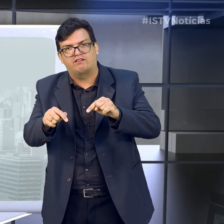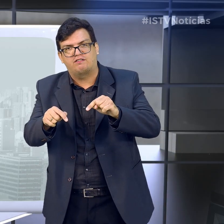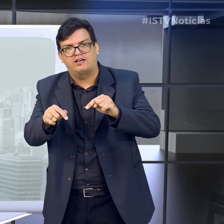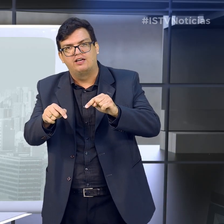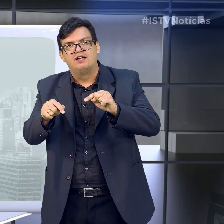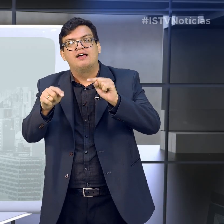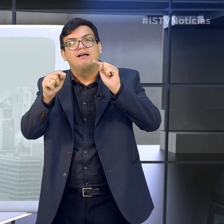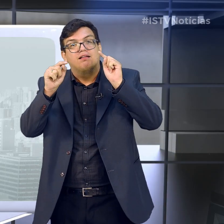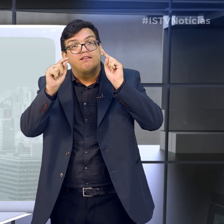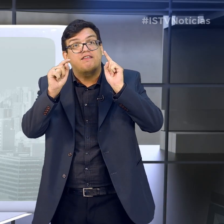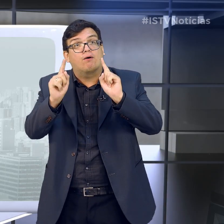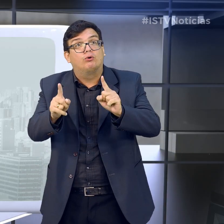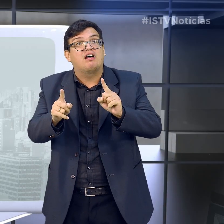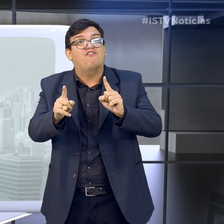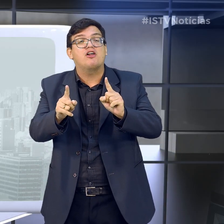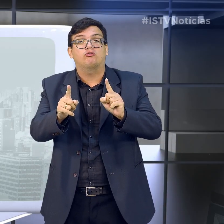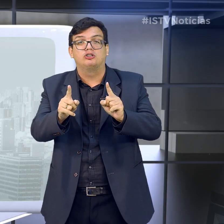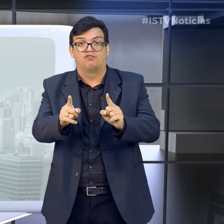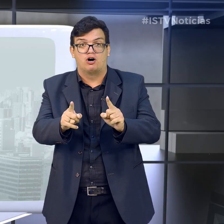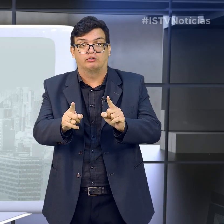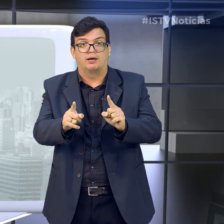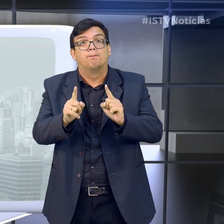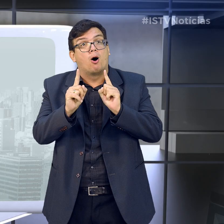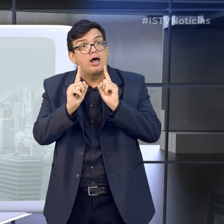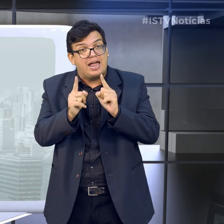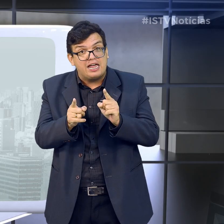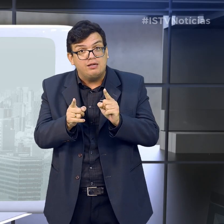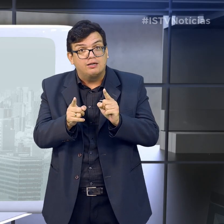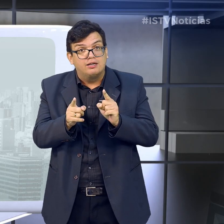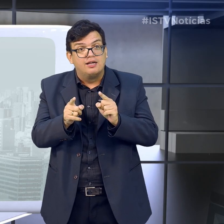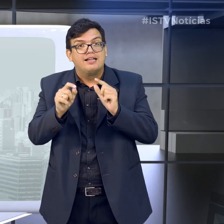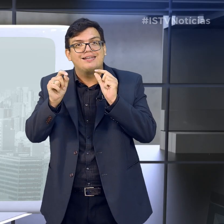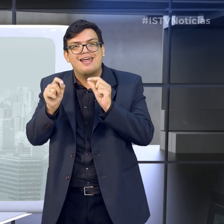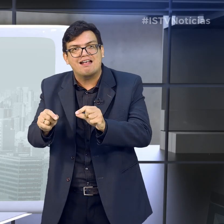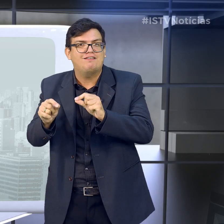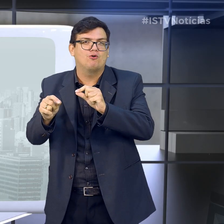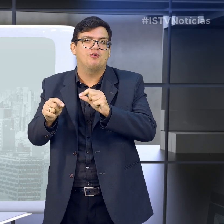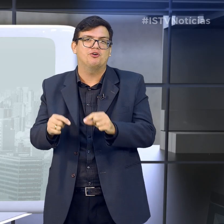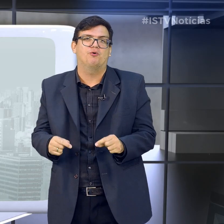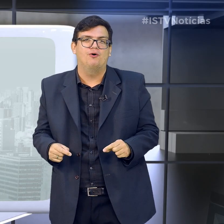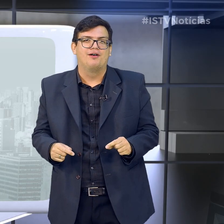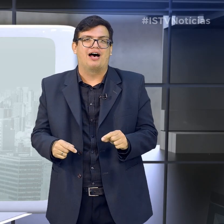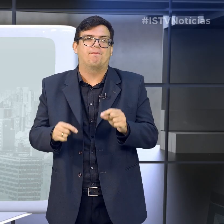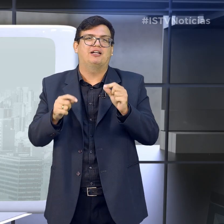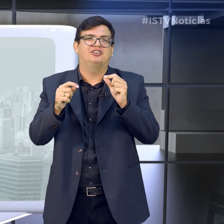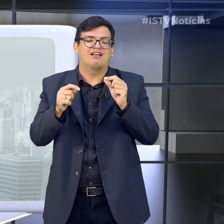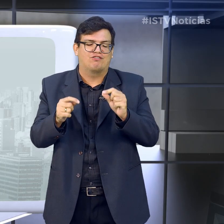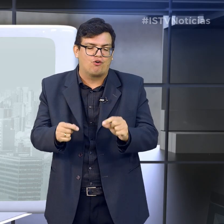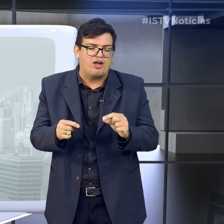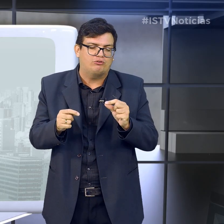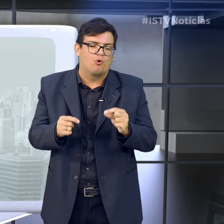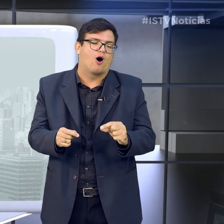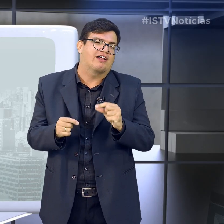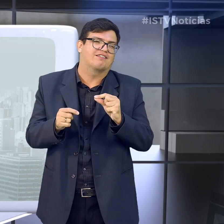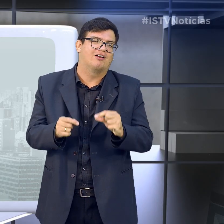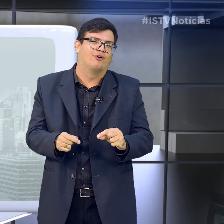audiência segunda-feira eu tô de volta porém nesse domingo a partir das 8 horas da noite